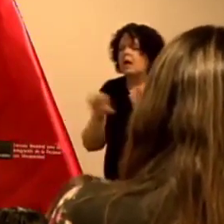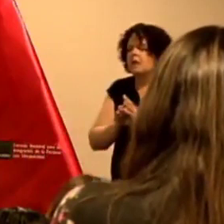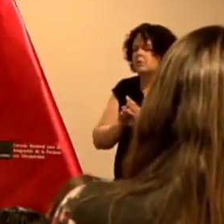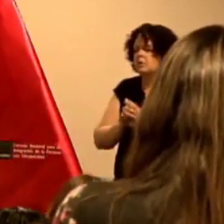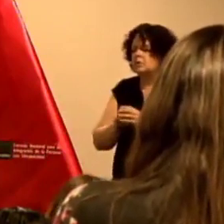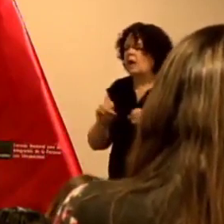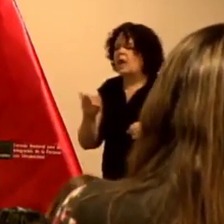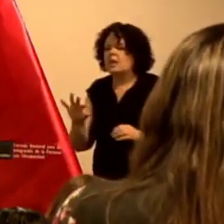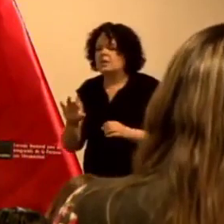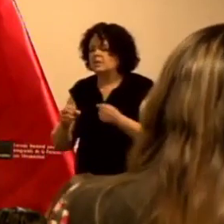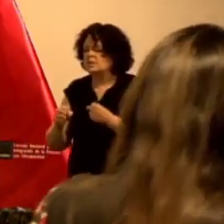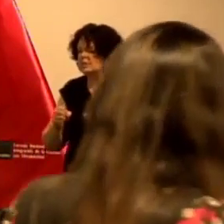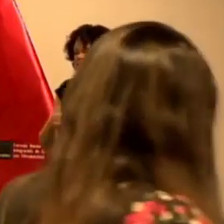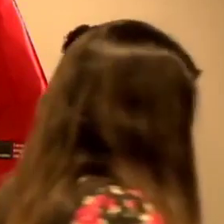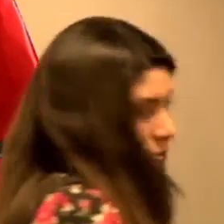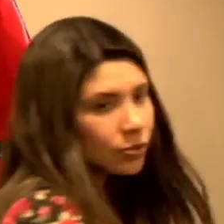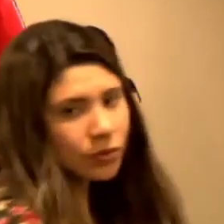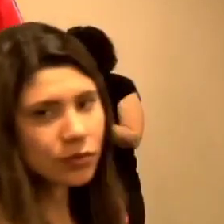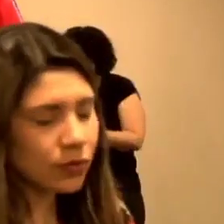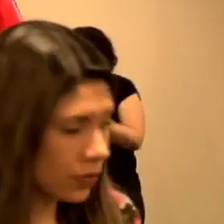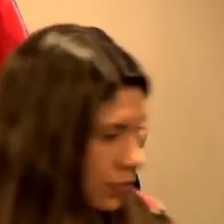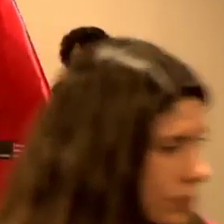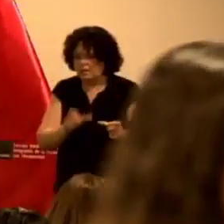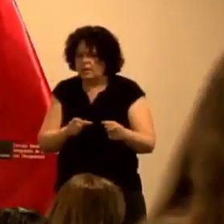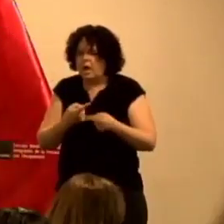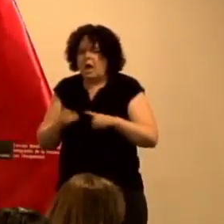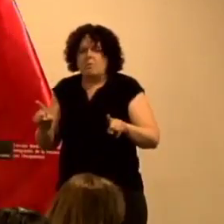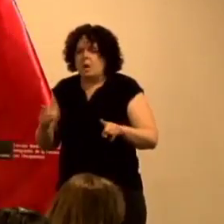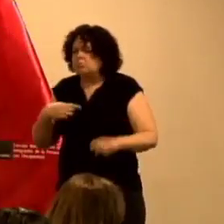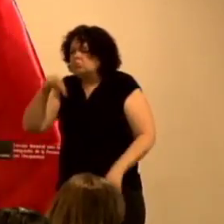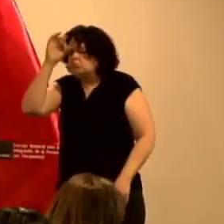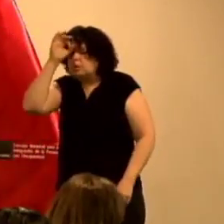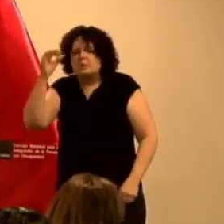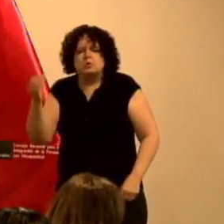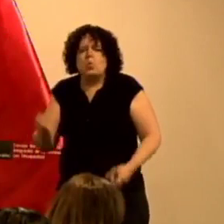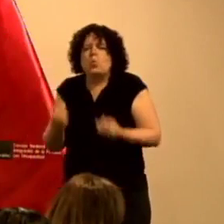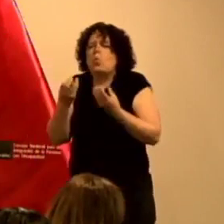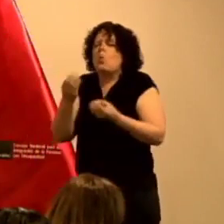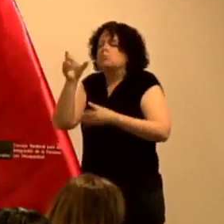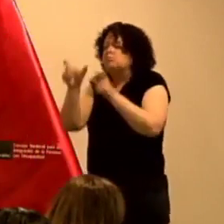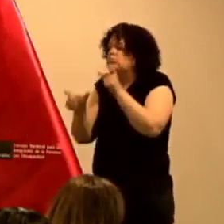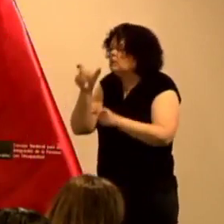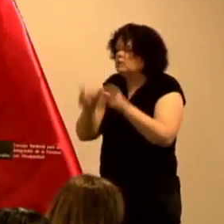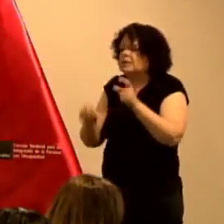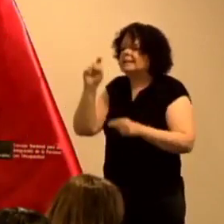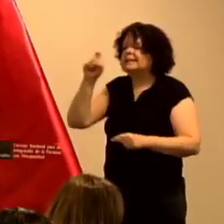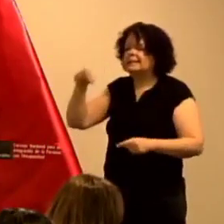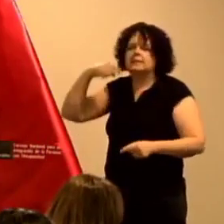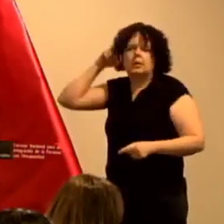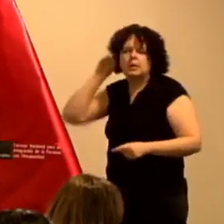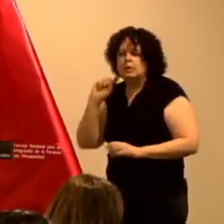una política importante, creo yo, pero si no tienes evidencias de cuántos son, dónde están e incluso cuál es